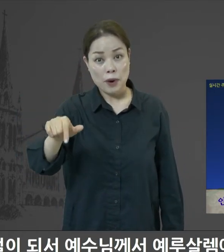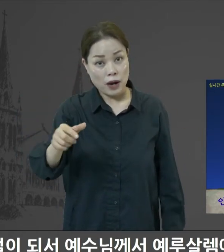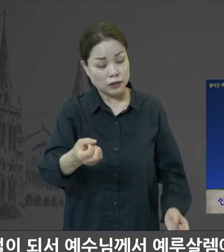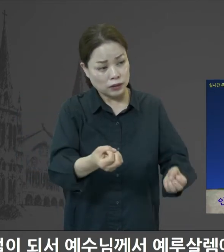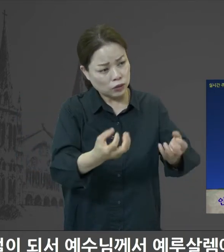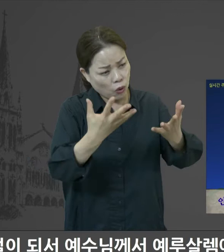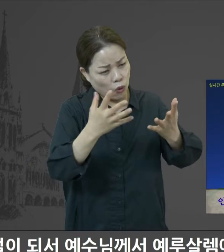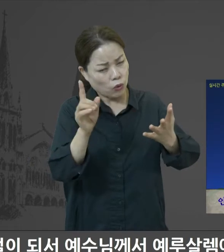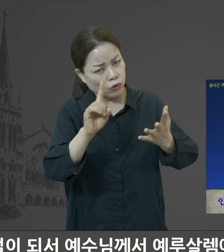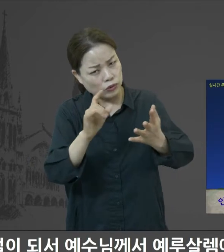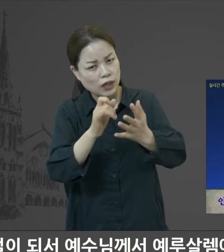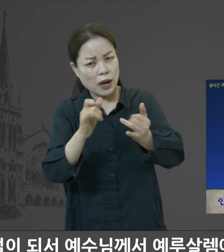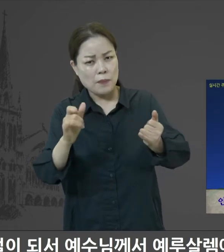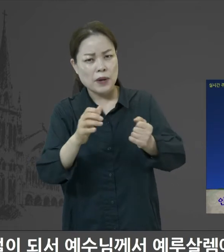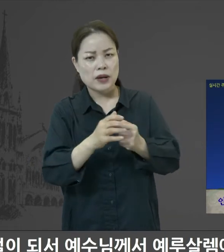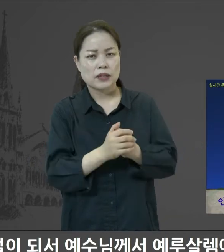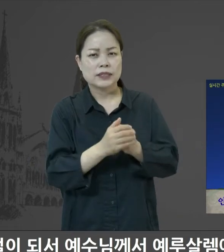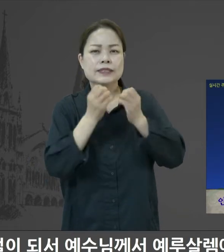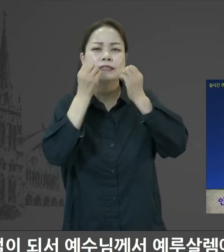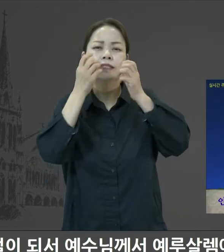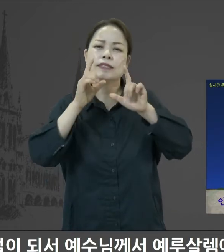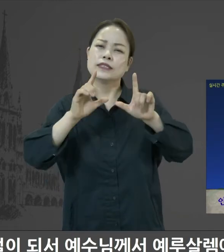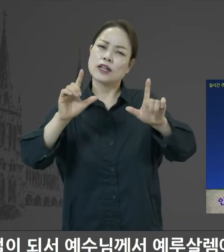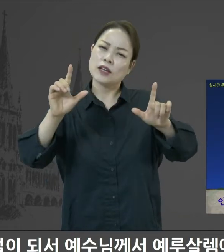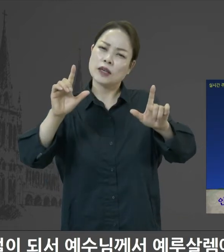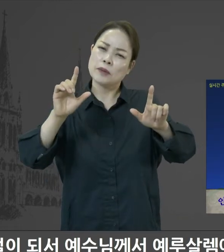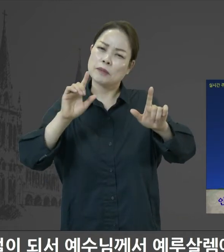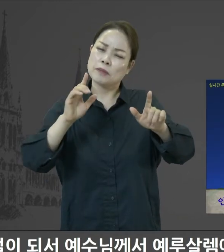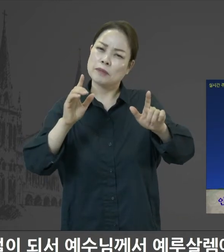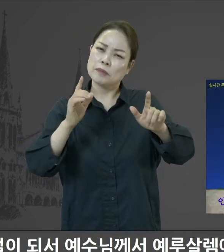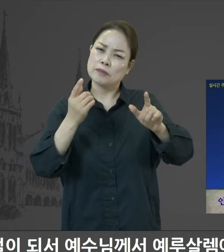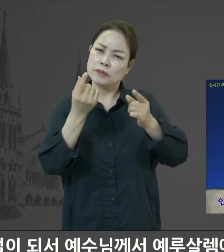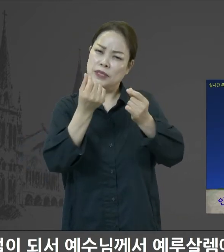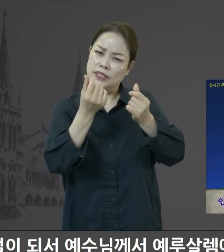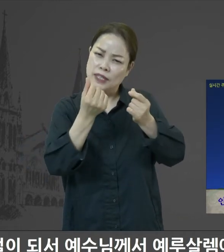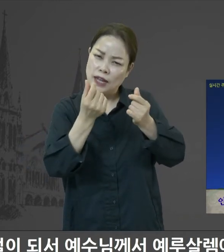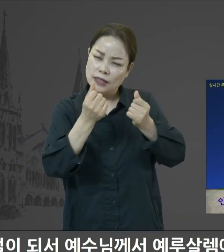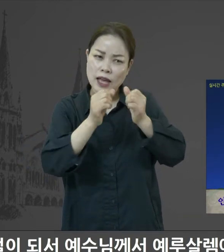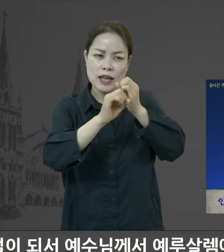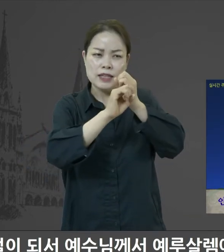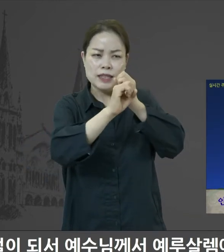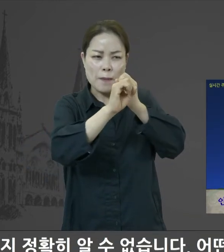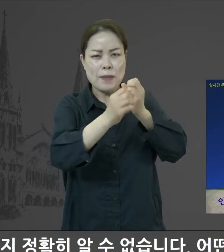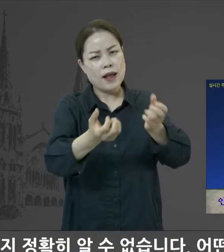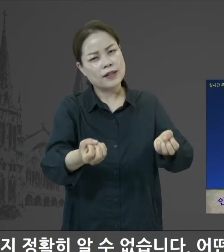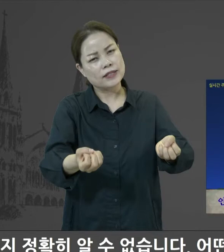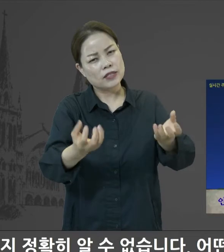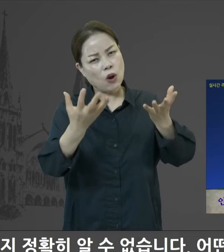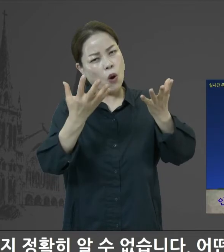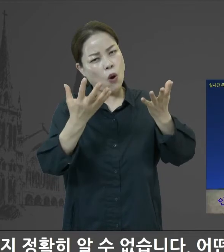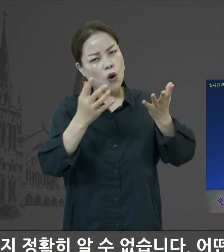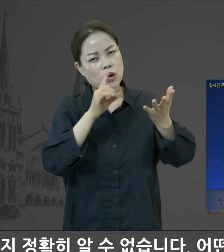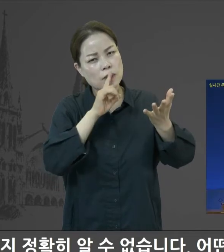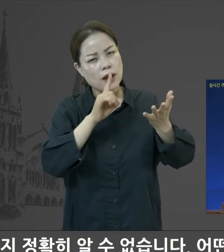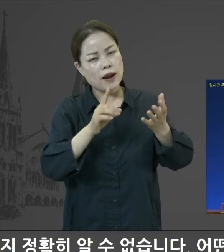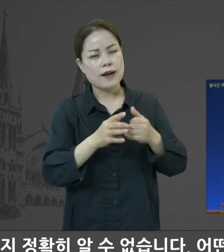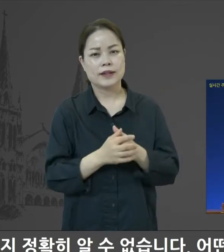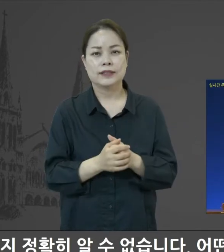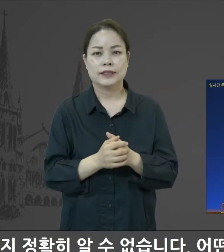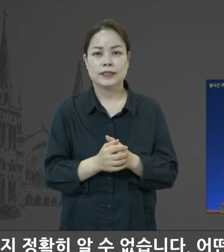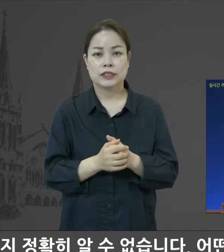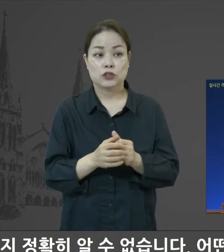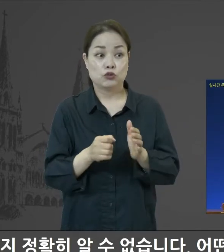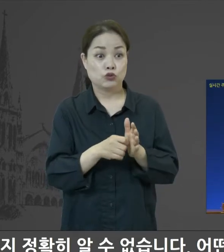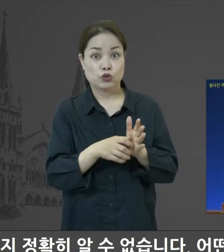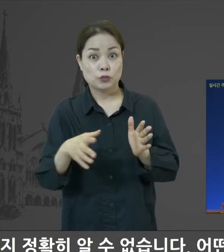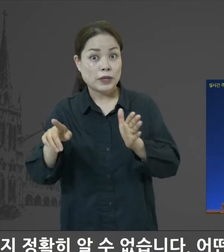어떤 이들은 유대인들의 신년에 해당하는 나팔절이라고 주장하는 분들도 있습니다. 그러나